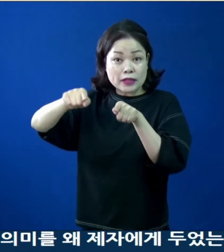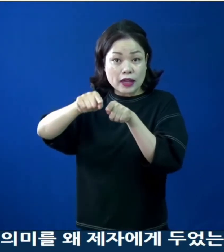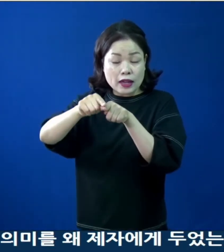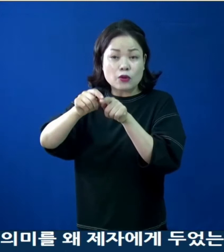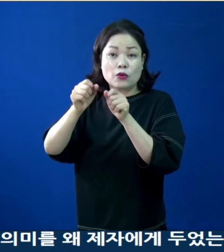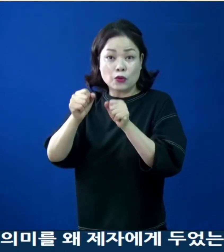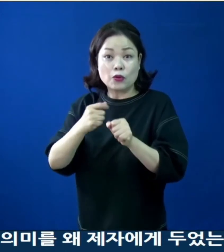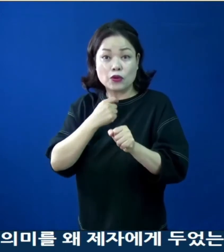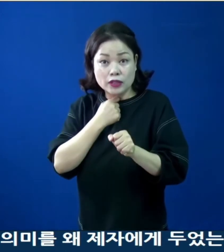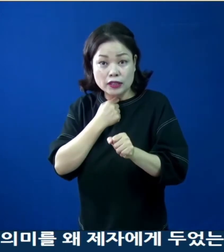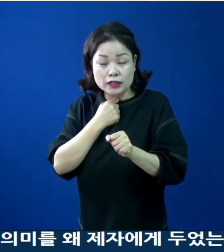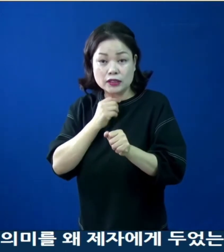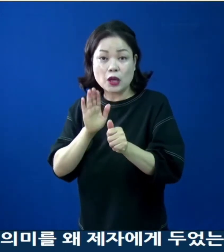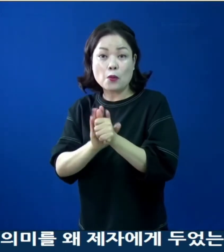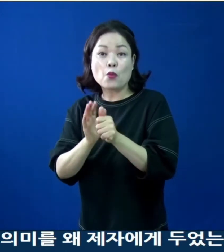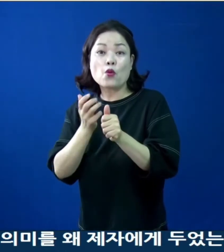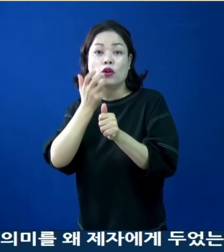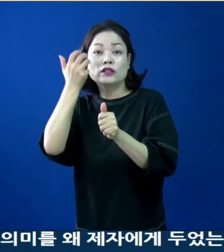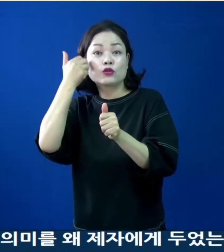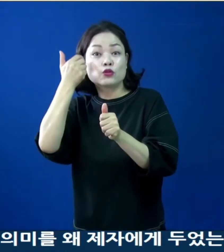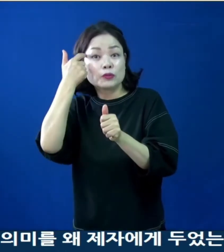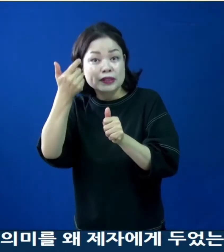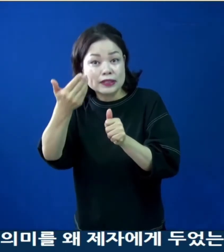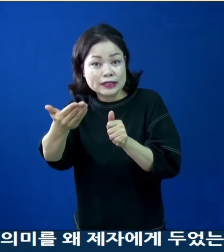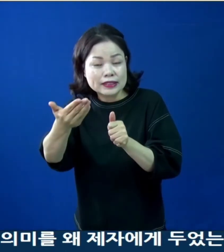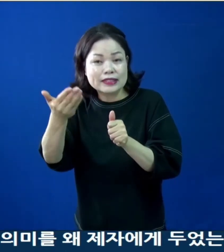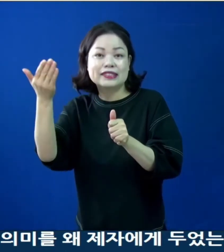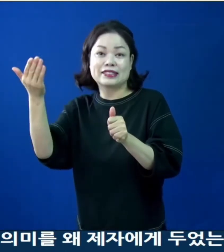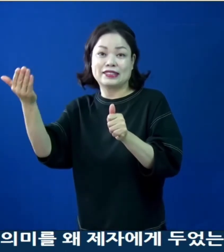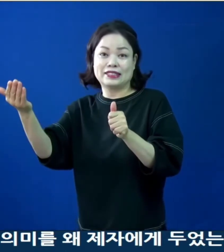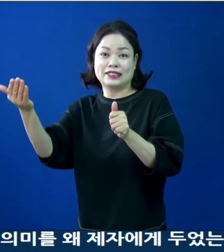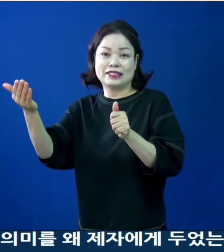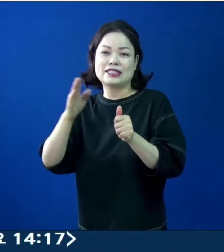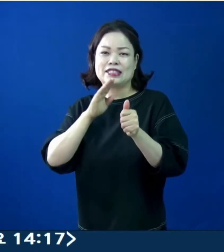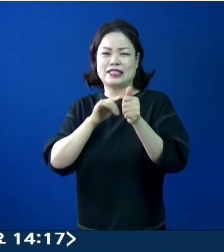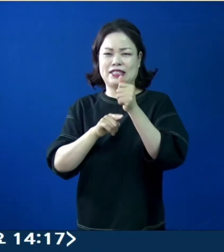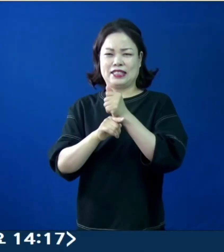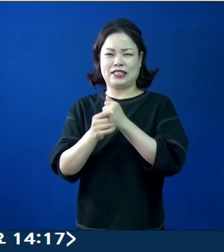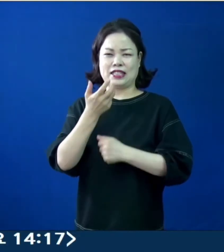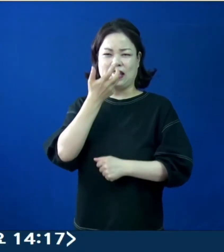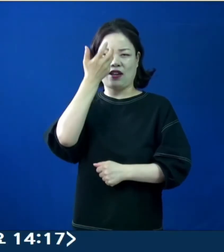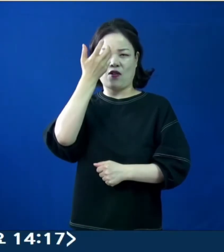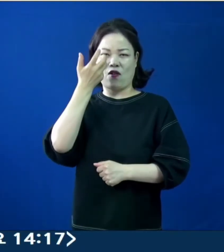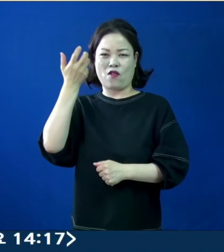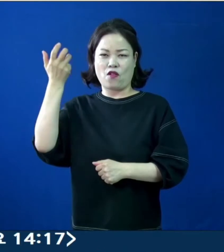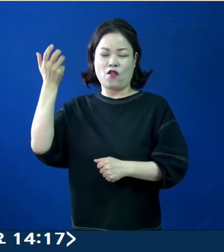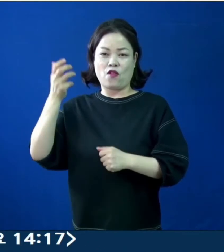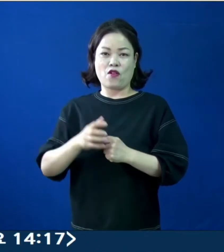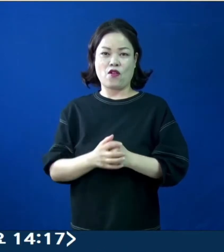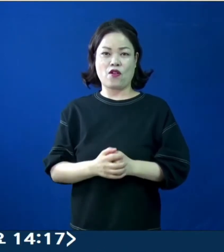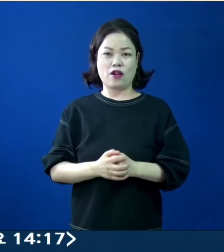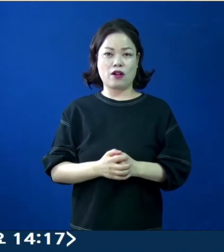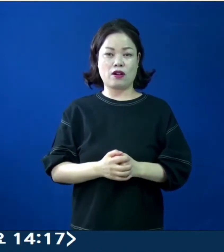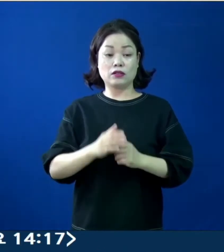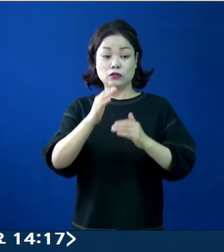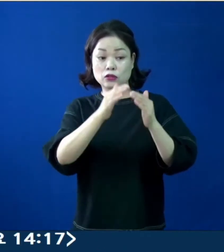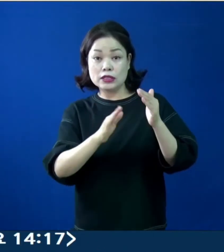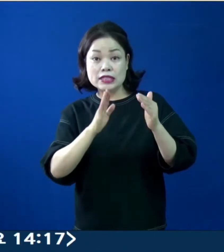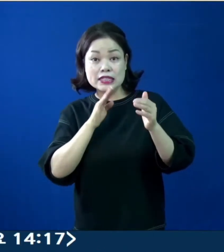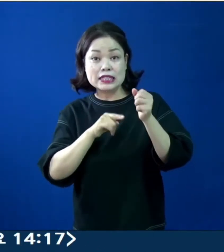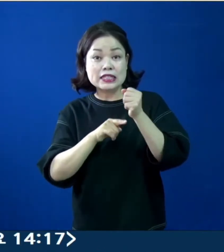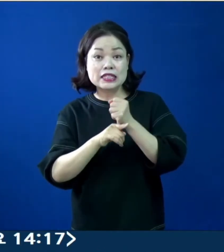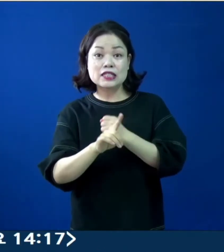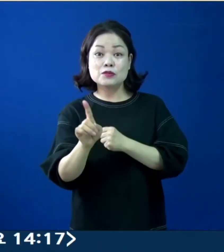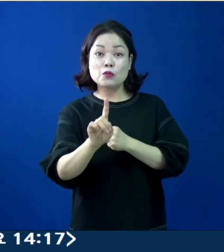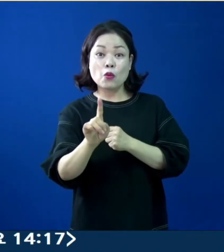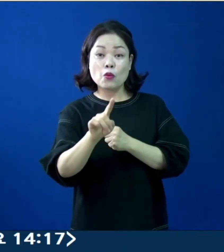하는데 그 보혜사는 누구라고 설명합니까? 그는 진리의 영이라고 설명합니다. 성도님들, 진리가